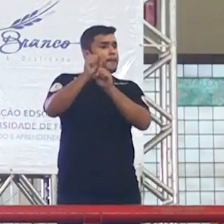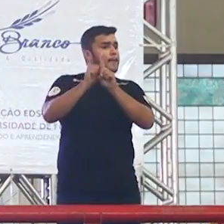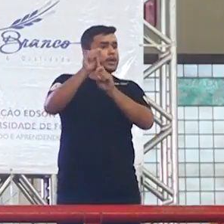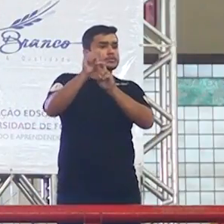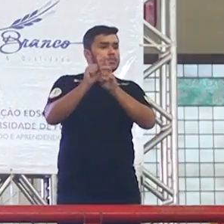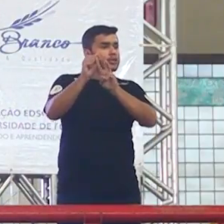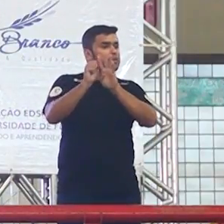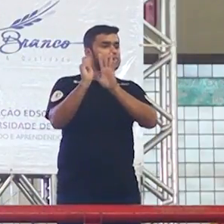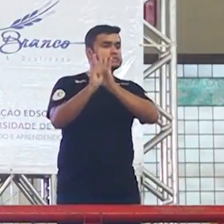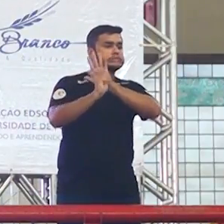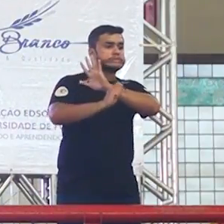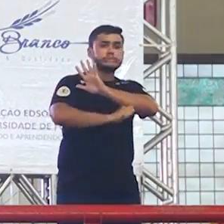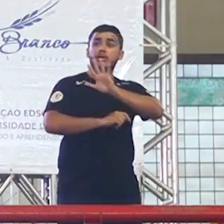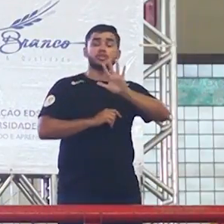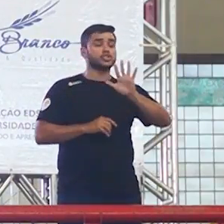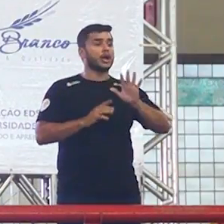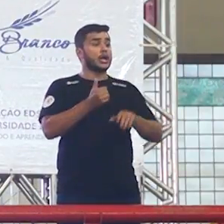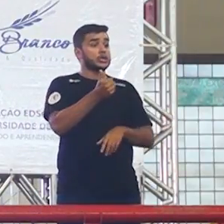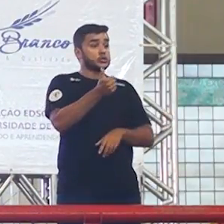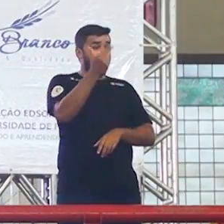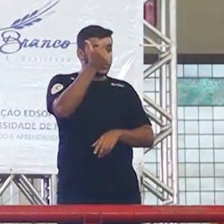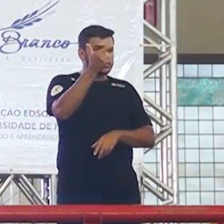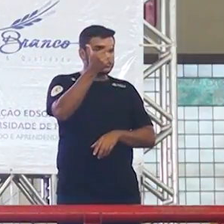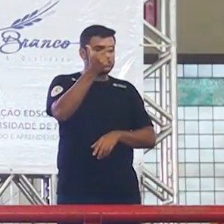em um ano. Aí você acha